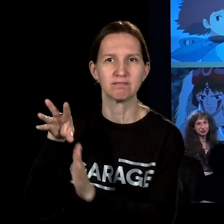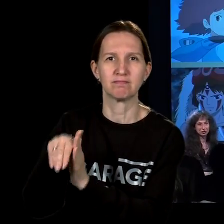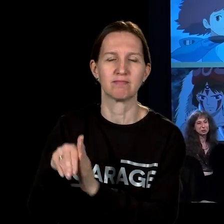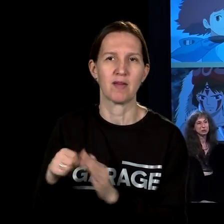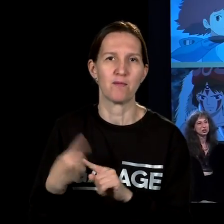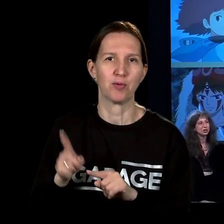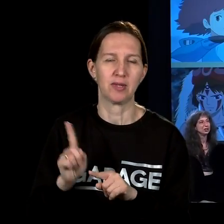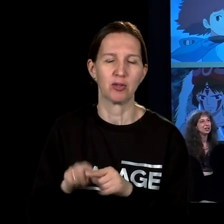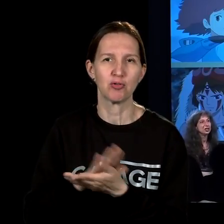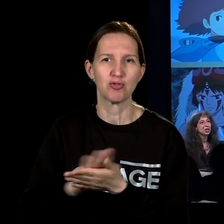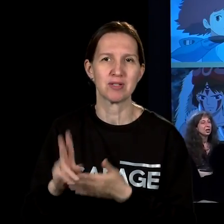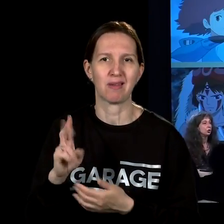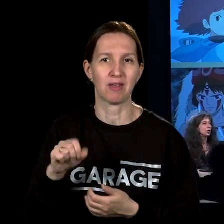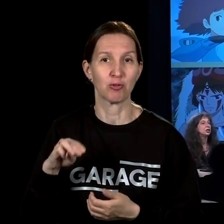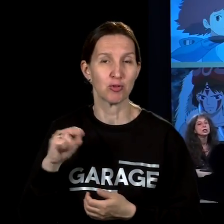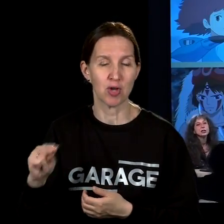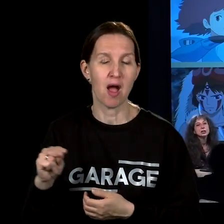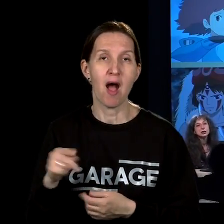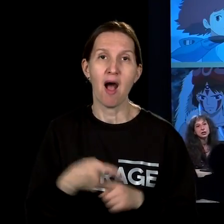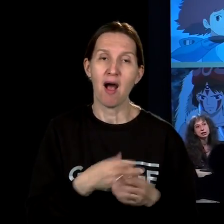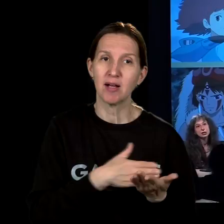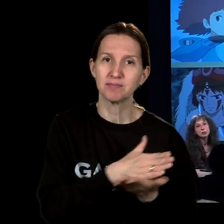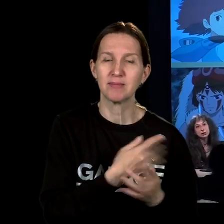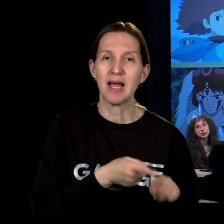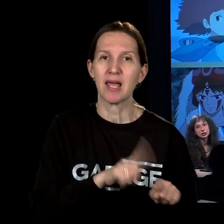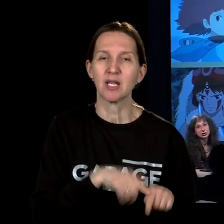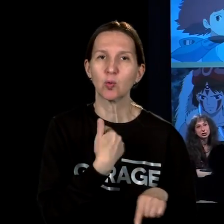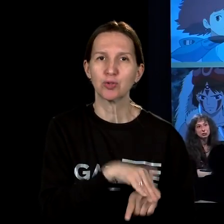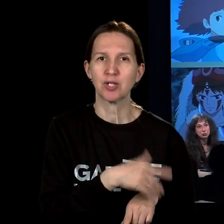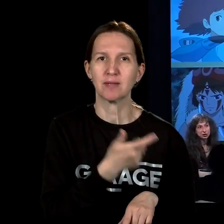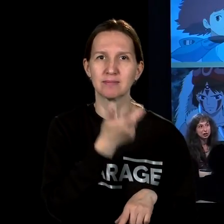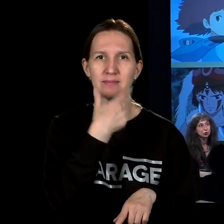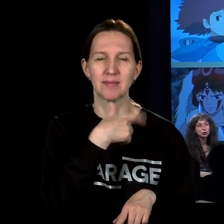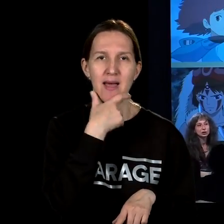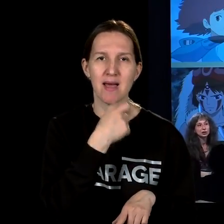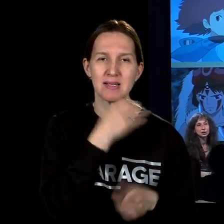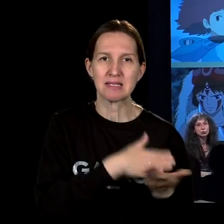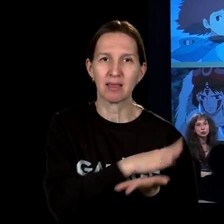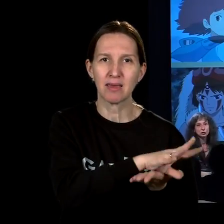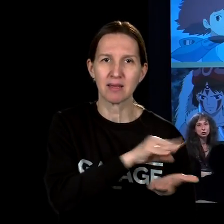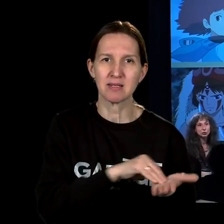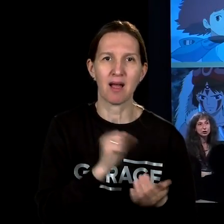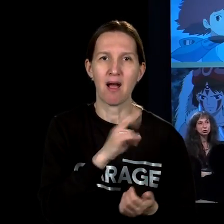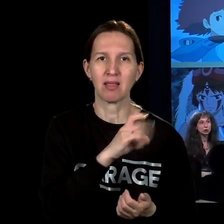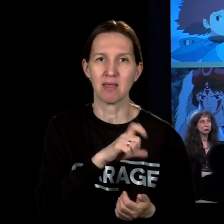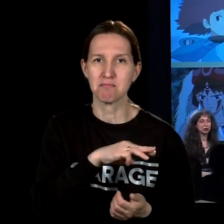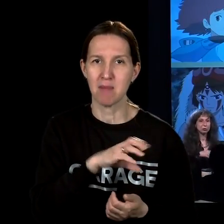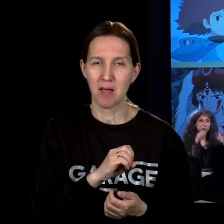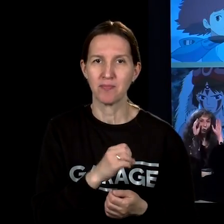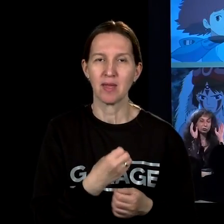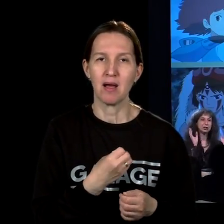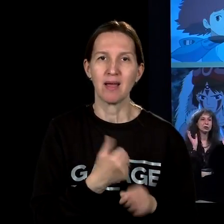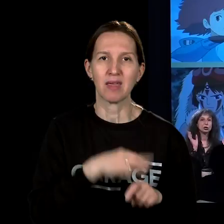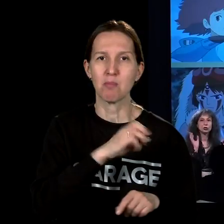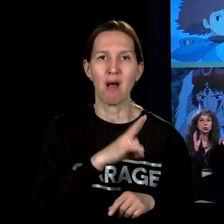вписывать вот в этот чистый кич, что, конечно, это эстетика аниме. И манги, что это эстетика японского комикса, и что эти вот